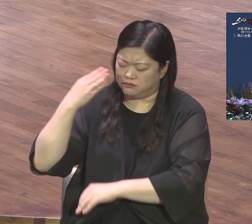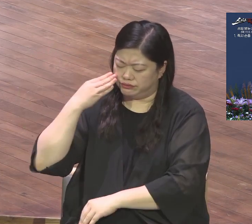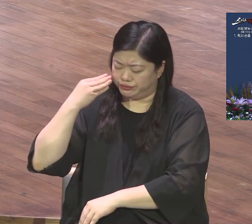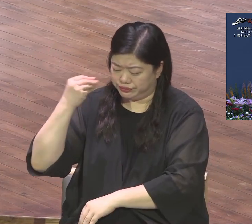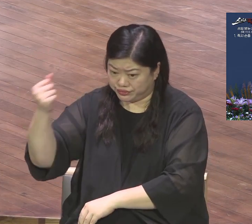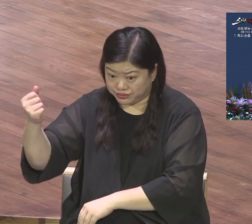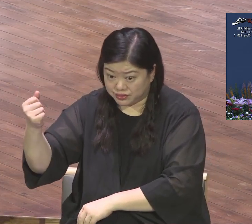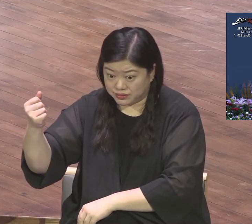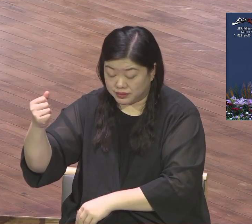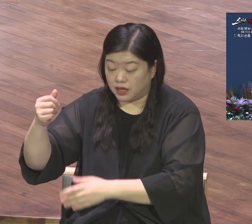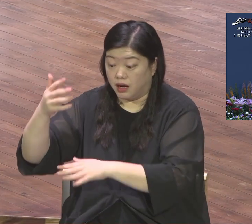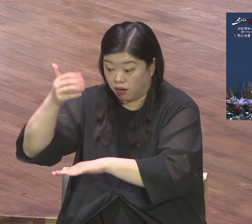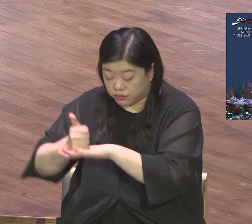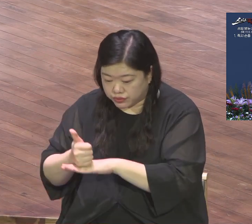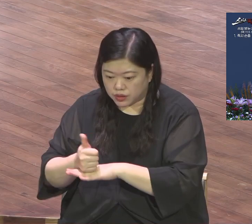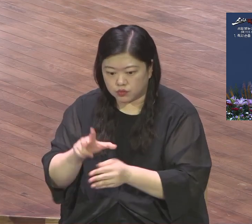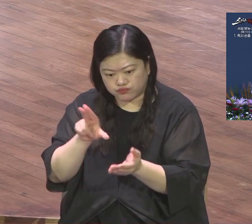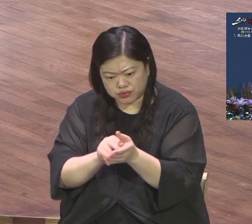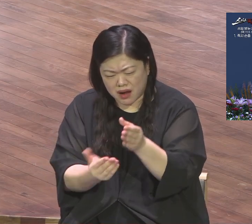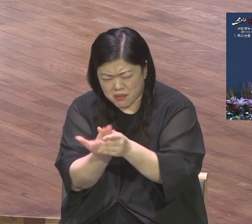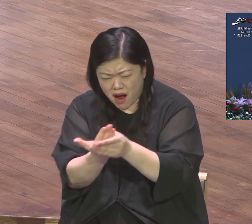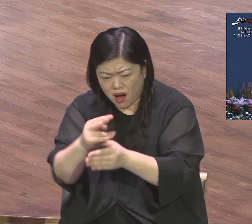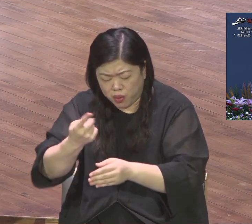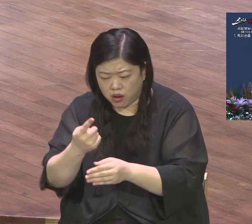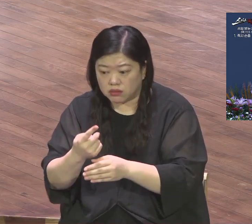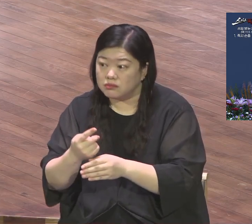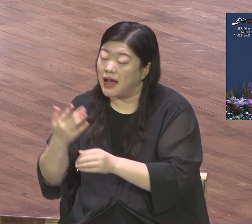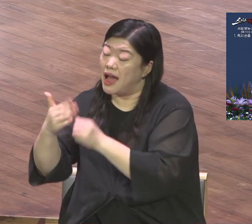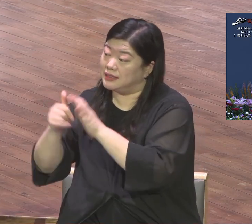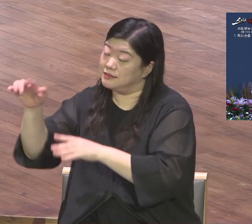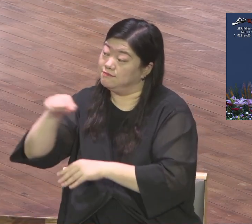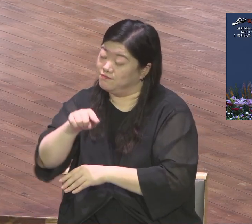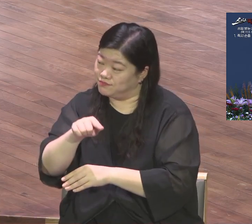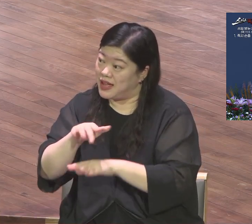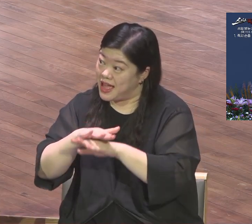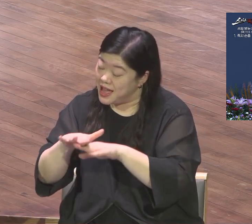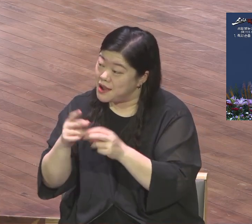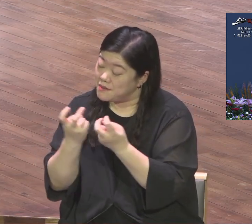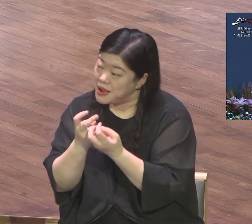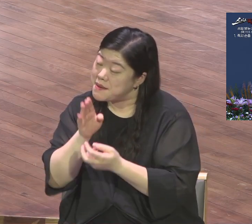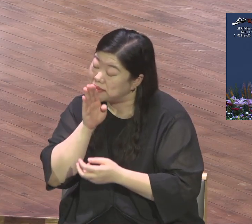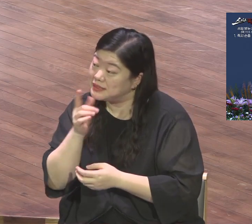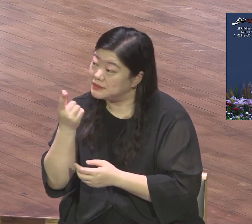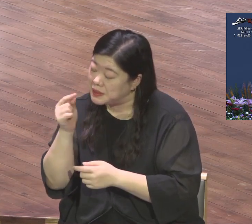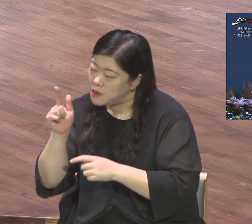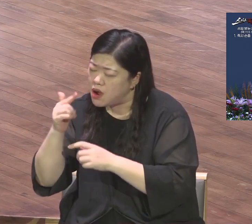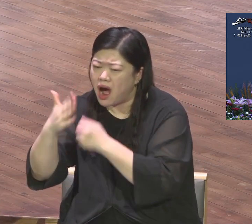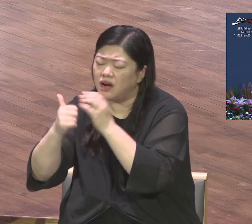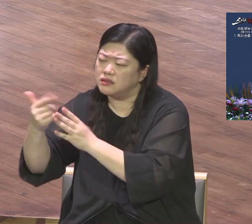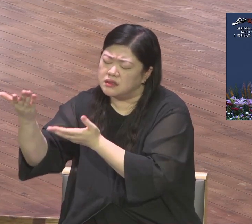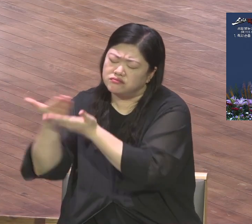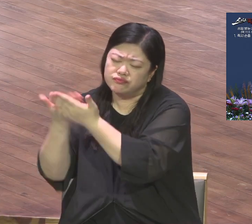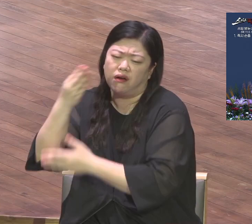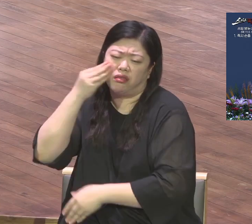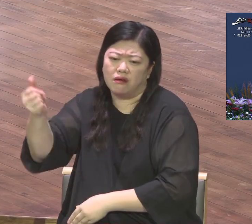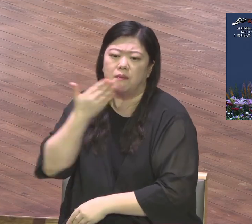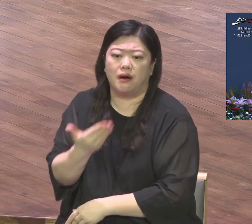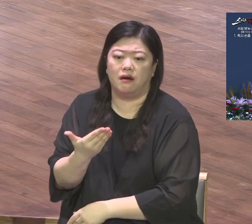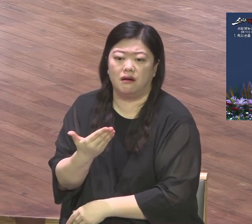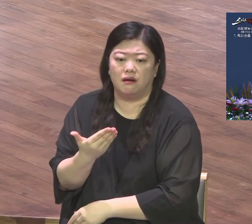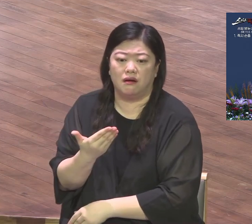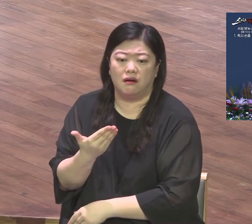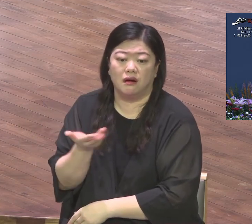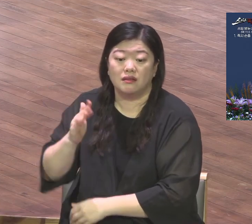흔들 이 사람 말해 저 사람 말해 계속 흔들립니다. 왔다리 갔다리 합니다. 요즘 많이 흔들고